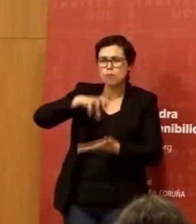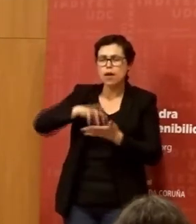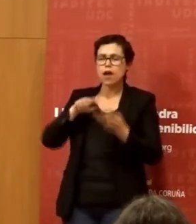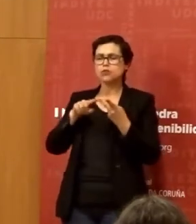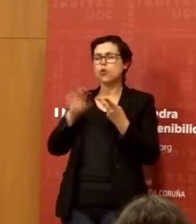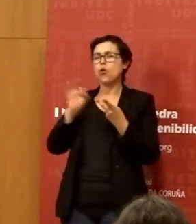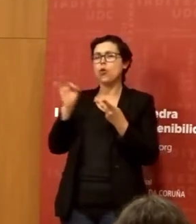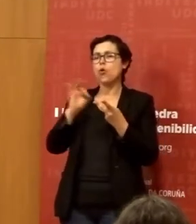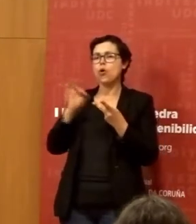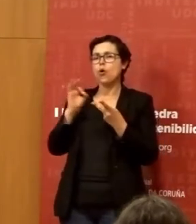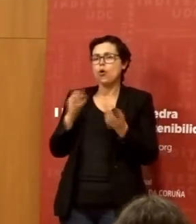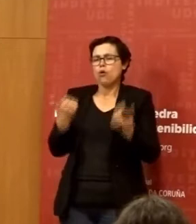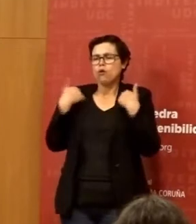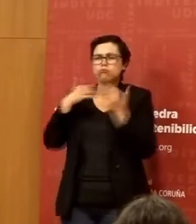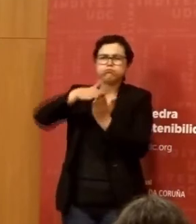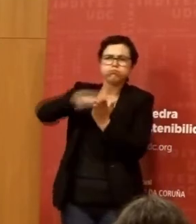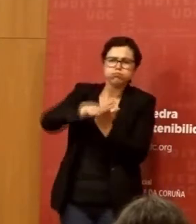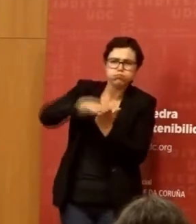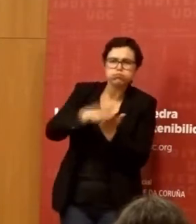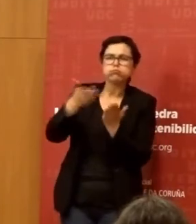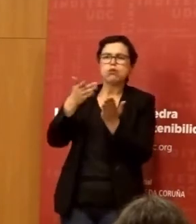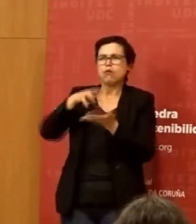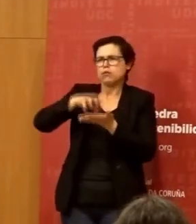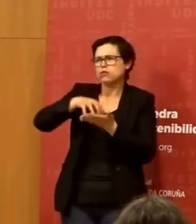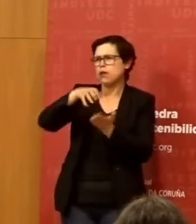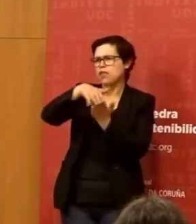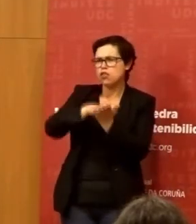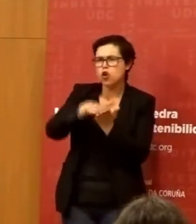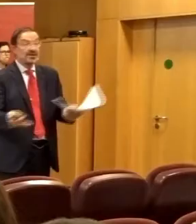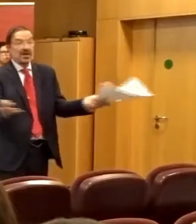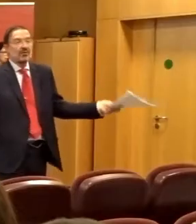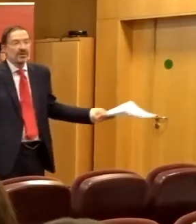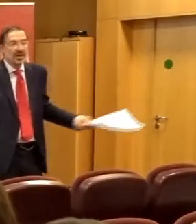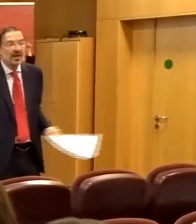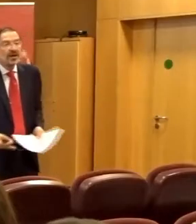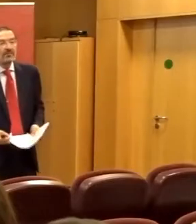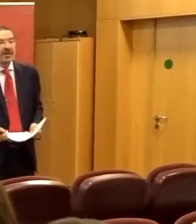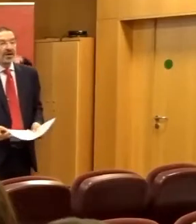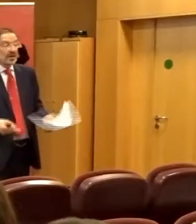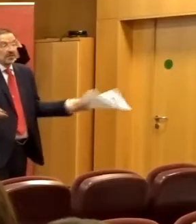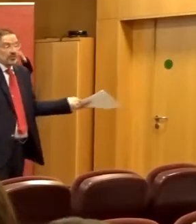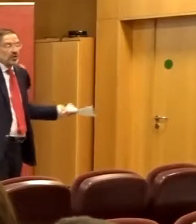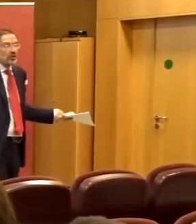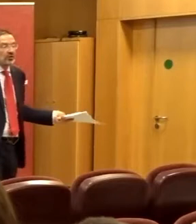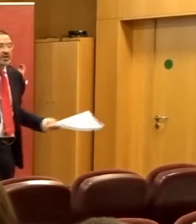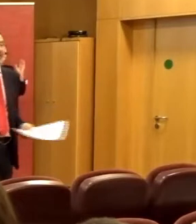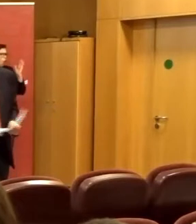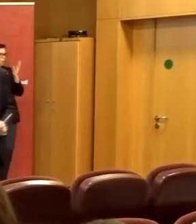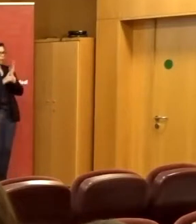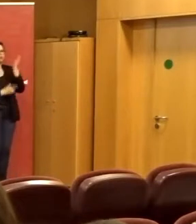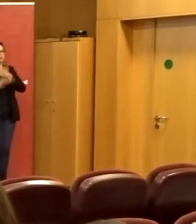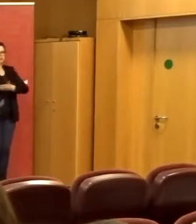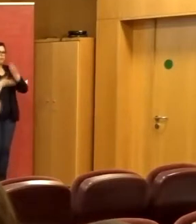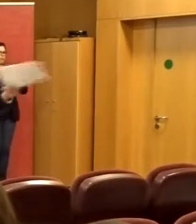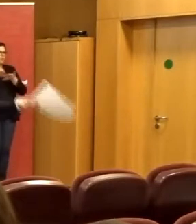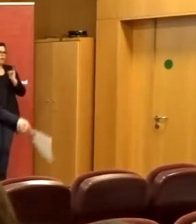de las cuestiones relativas a edición, etcétera, no solo fotocopias, edición, hacer folletos, hacer carteles en la Universidad Miguel Hernández, son personas con